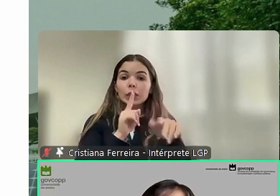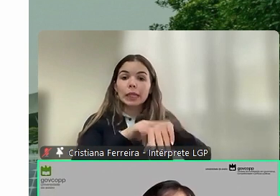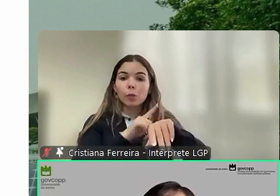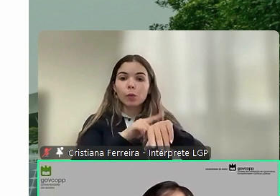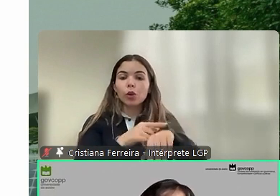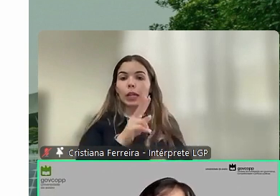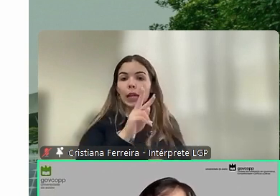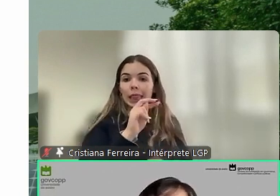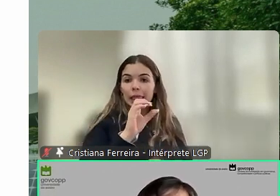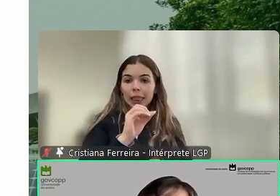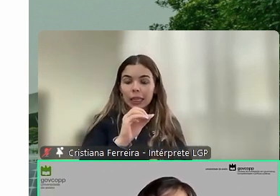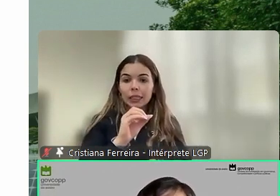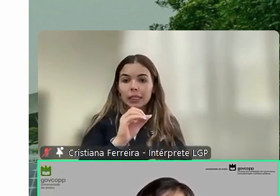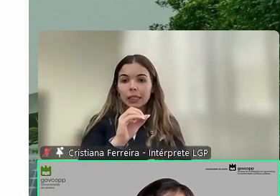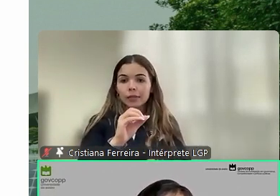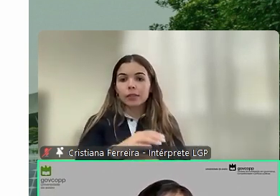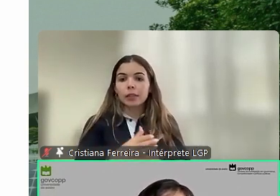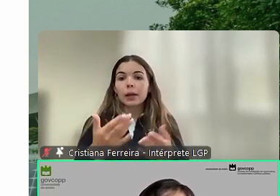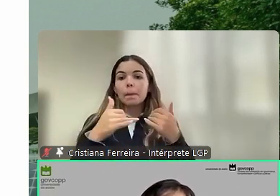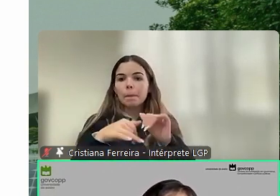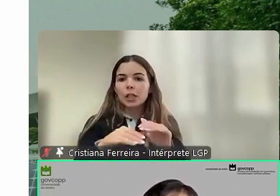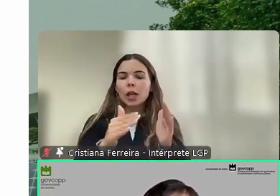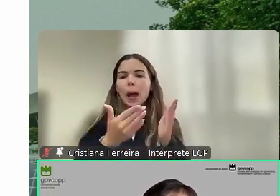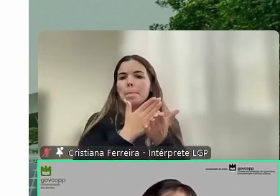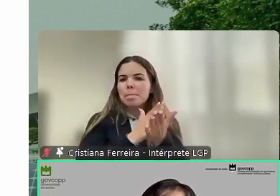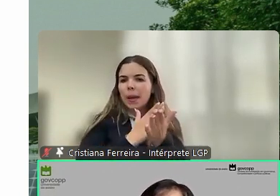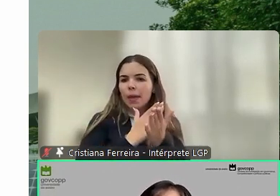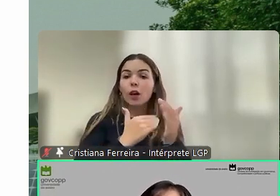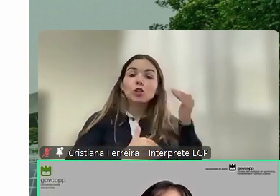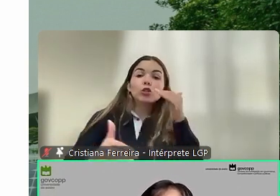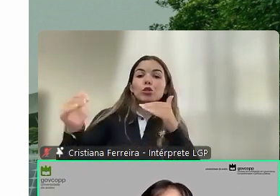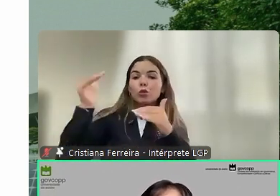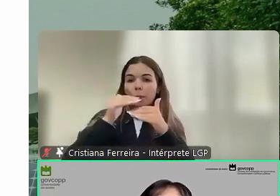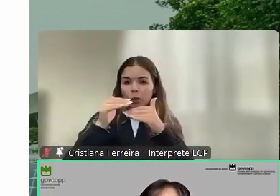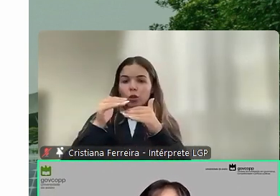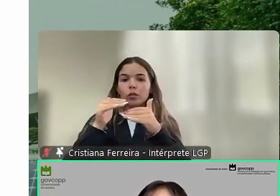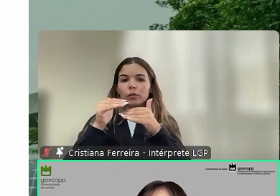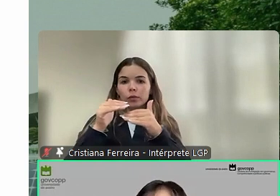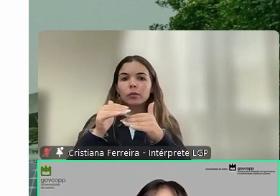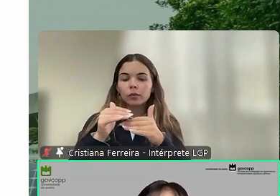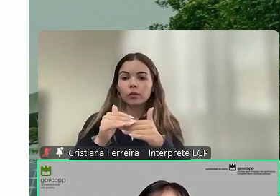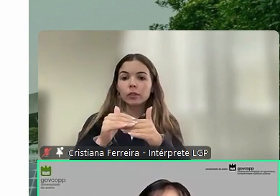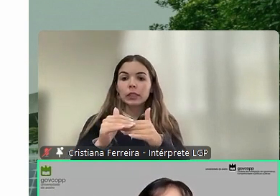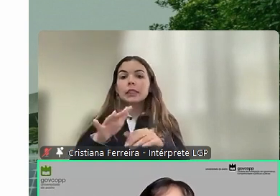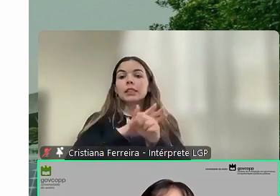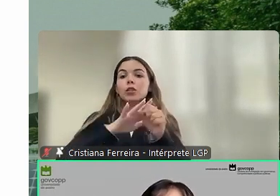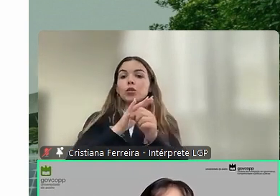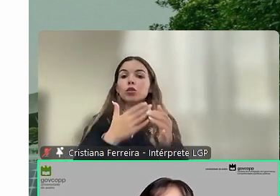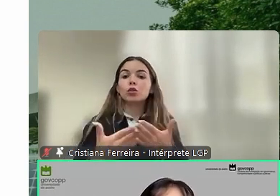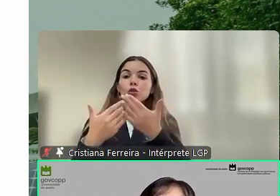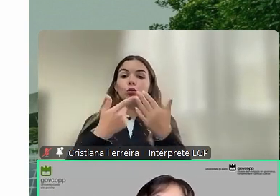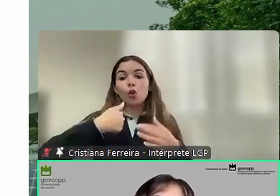a duração média é superior a essas datas, a esses dias, nos casos de estudo que analisámos.